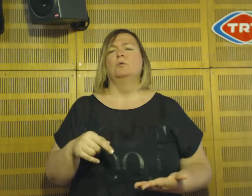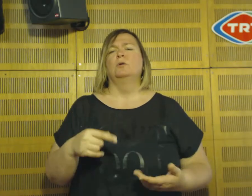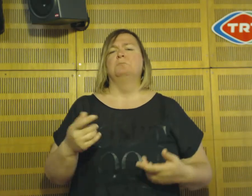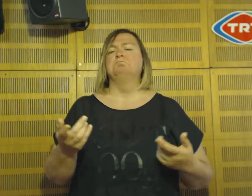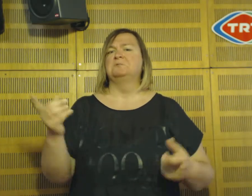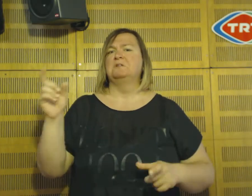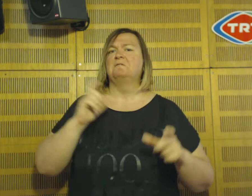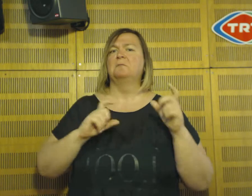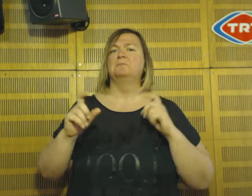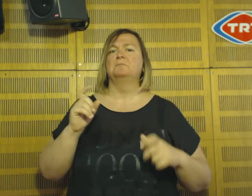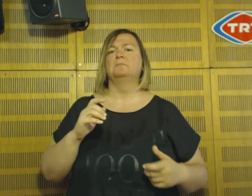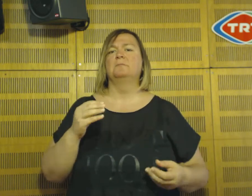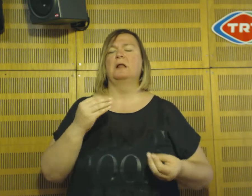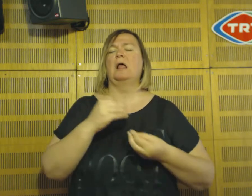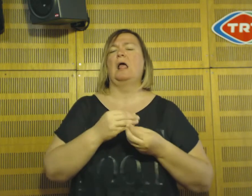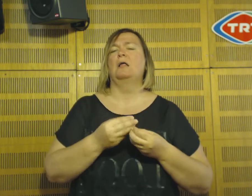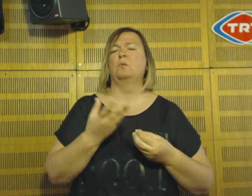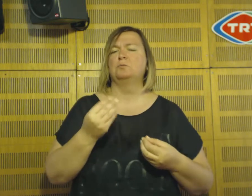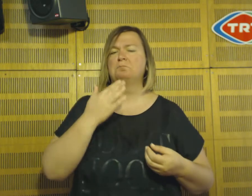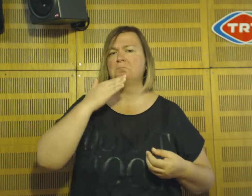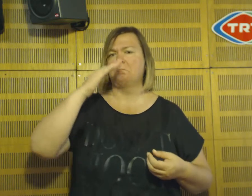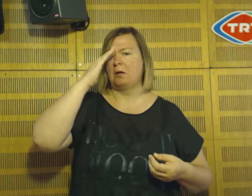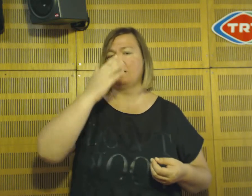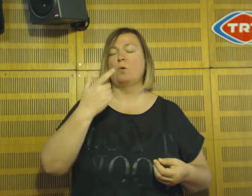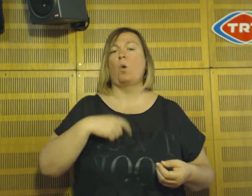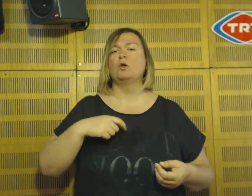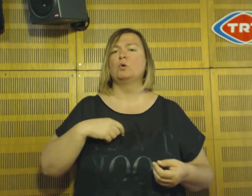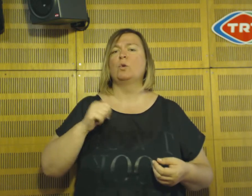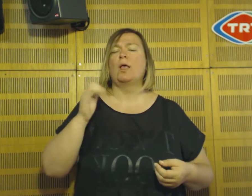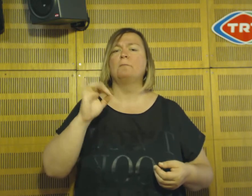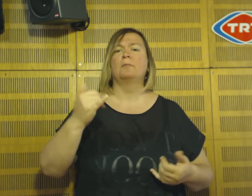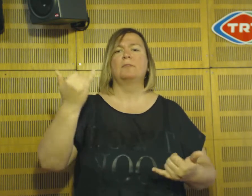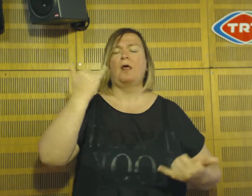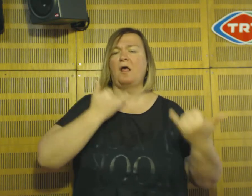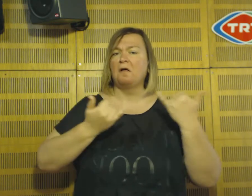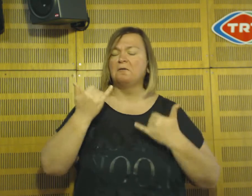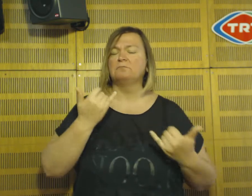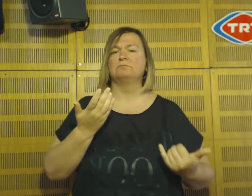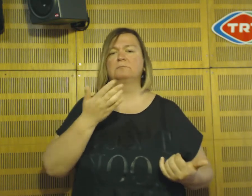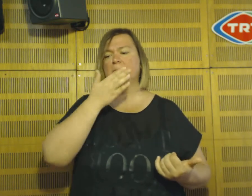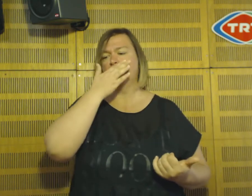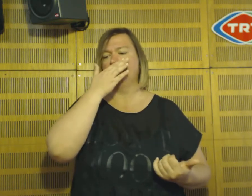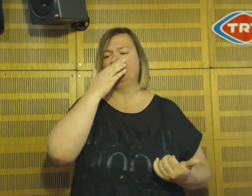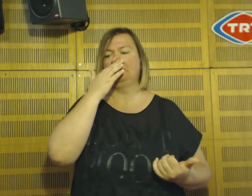alıyoruz. Kandil olsun, bayram olsun, özel günlerin hepsinde telefon edenler, hatta şöyle söyleyeyim, bir koçumuz